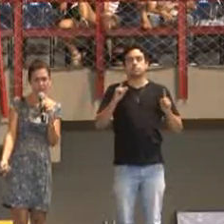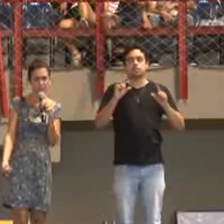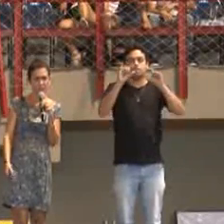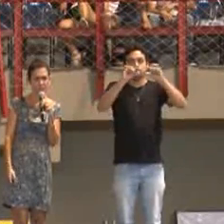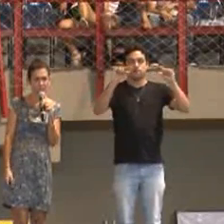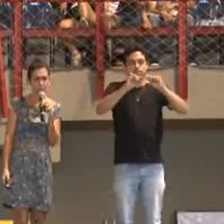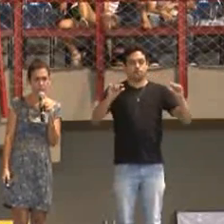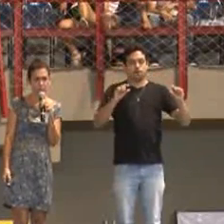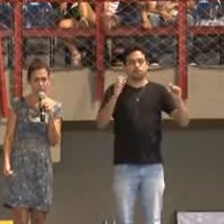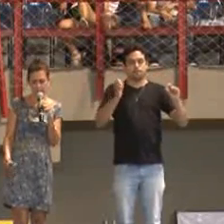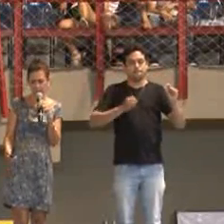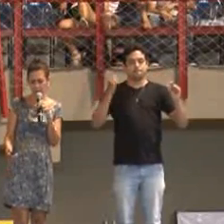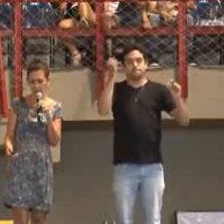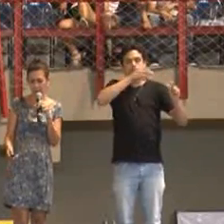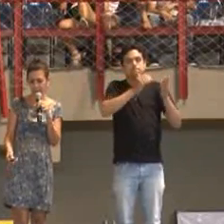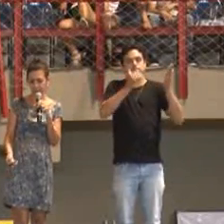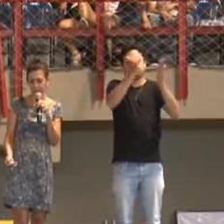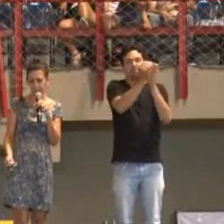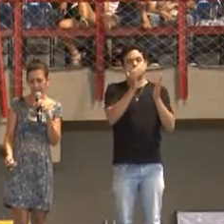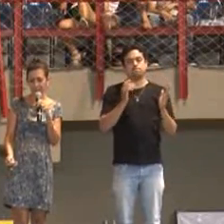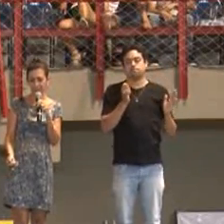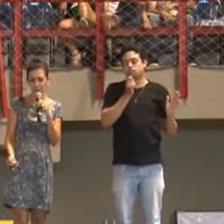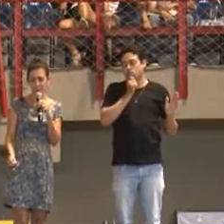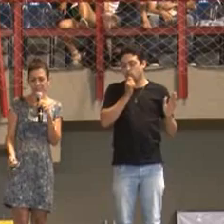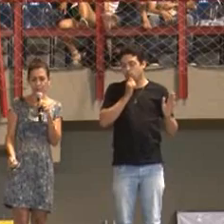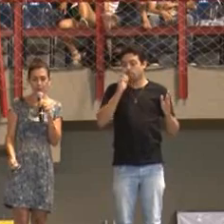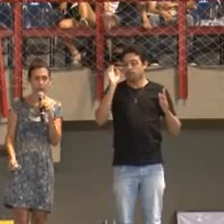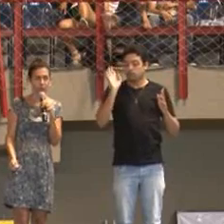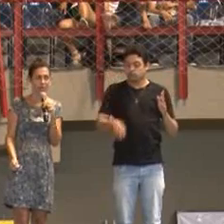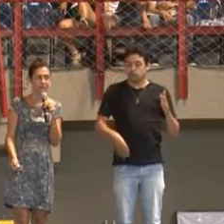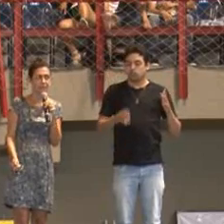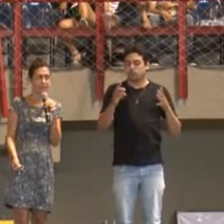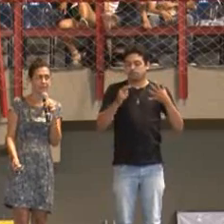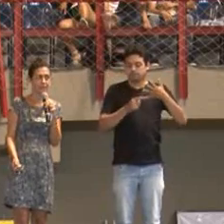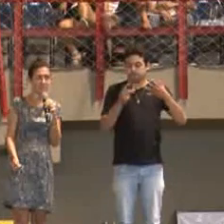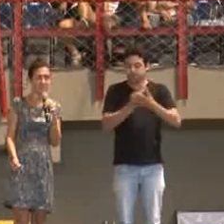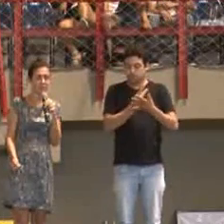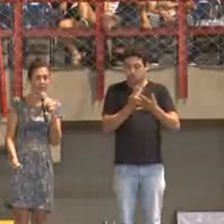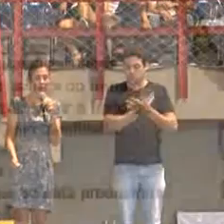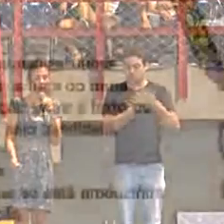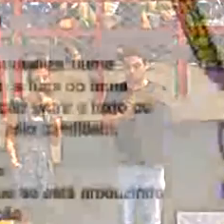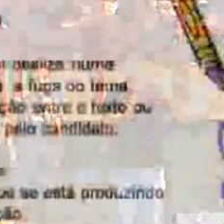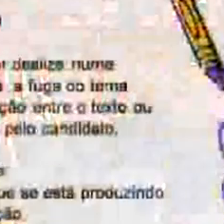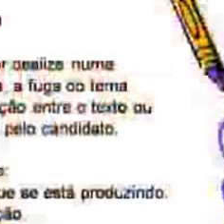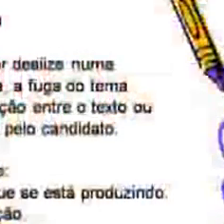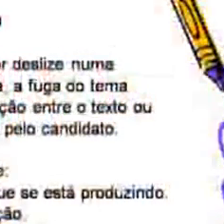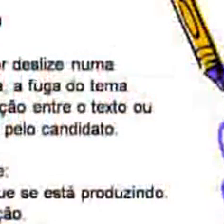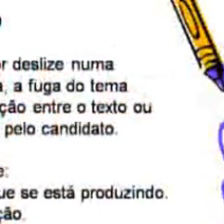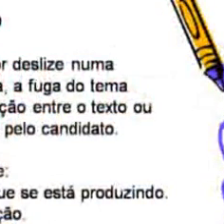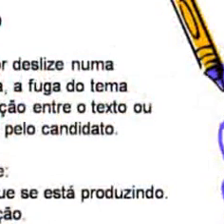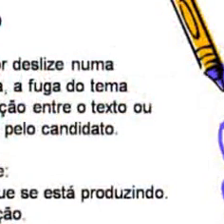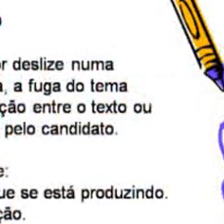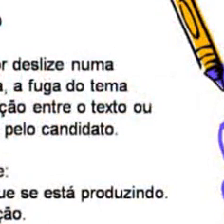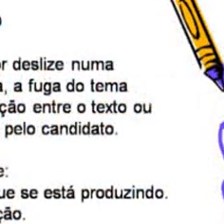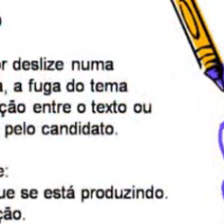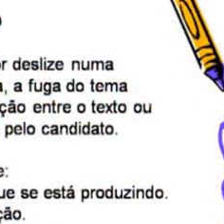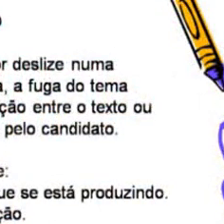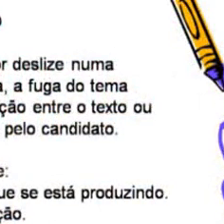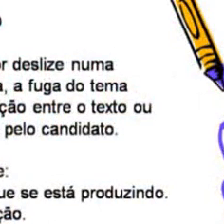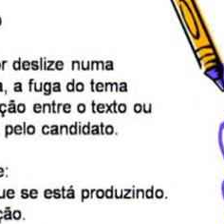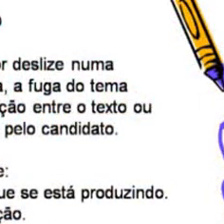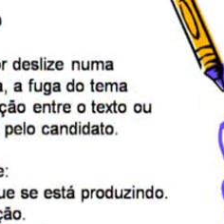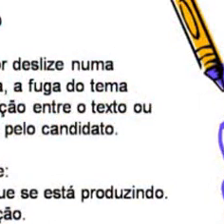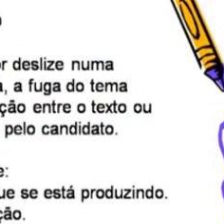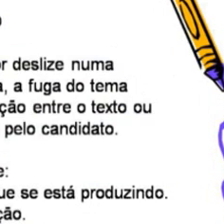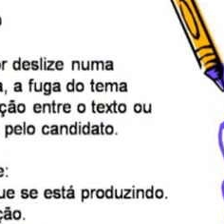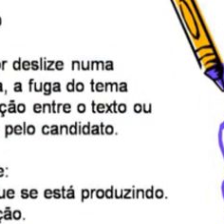esse excesso. Tá bom? Pecado 5, já falei. Fuga do assunto. Fugiu